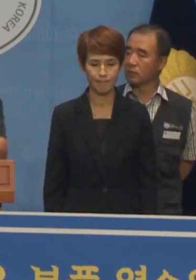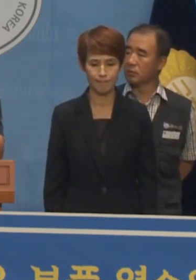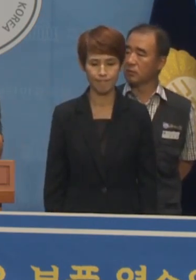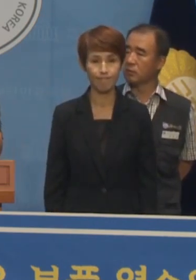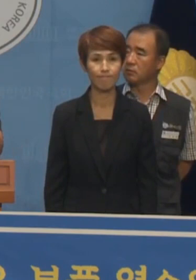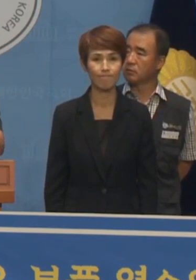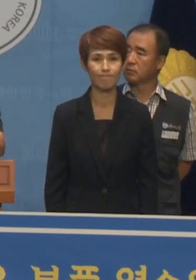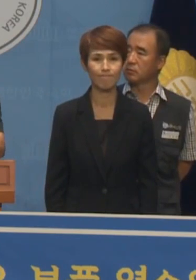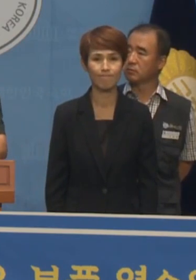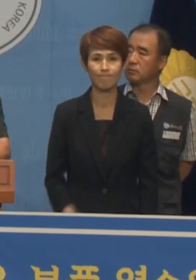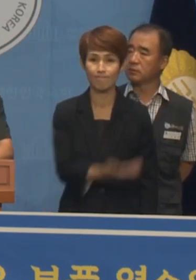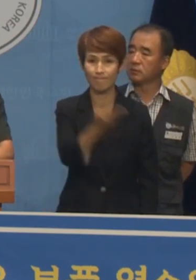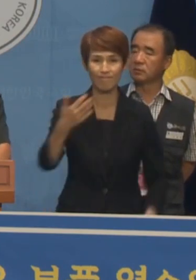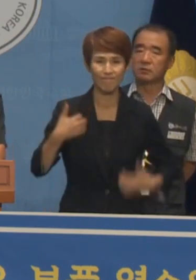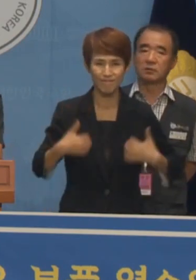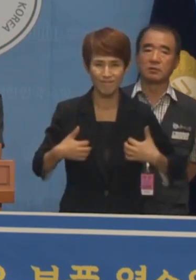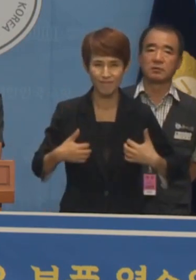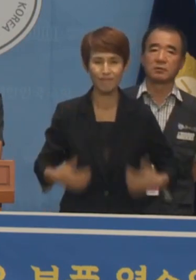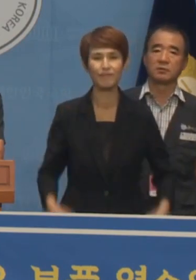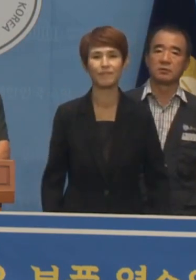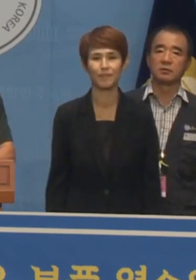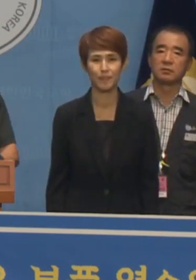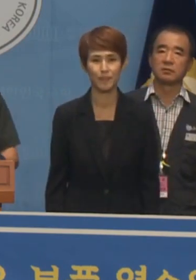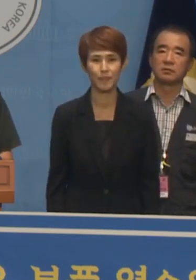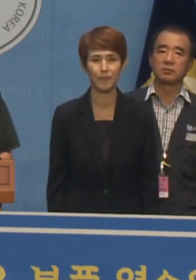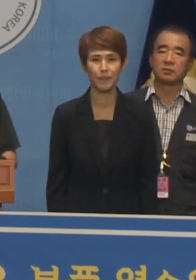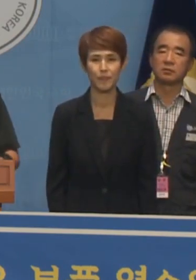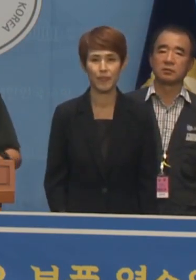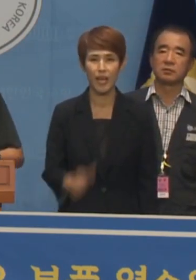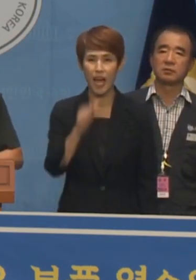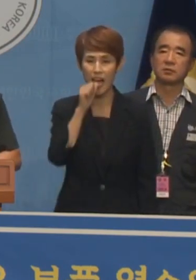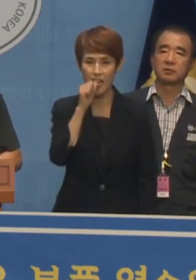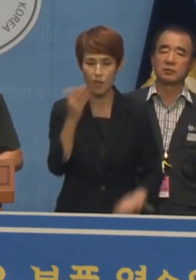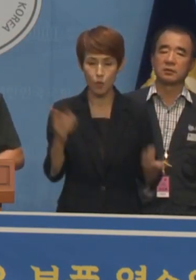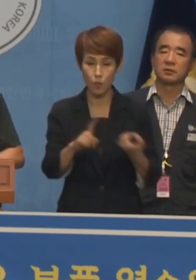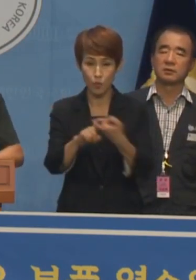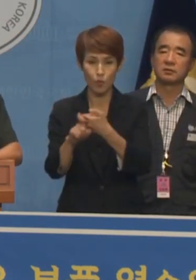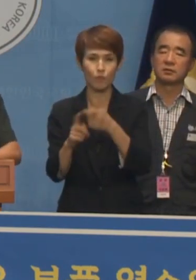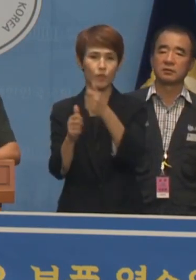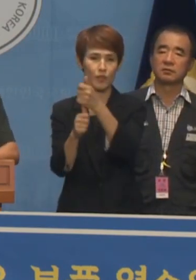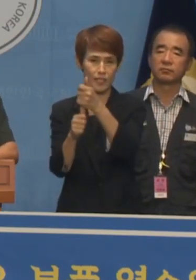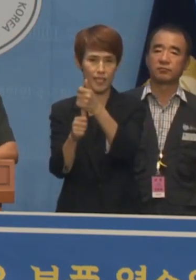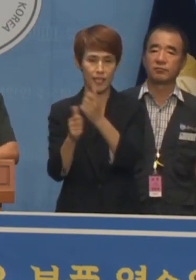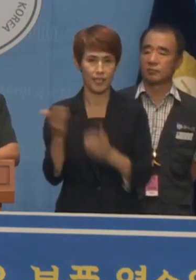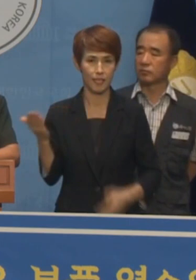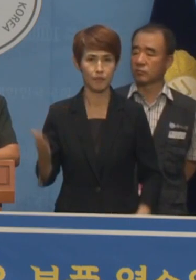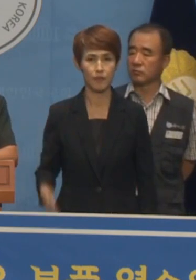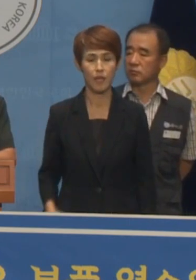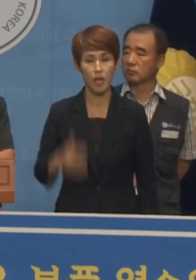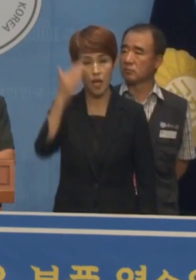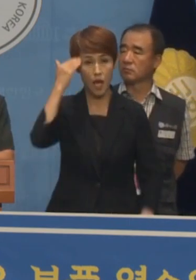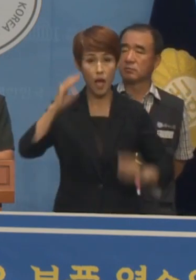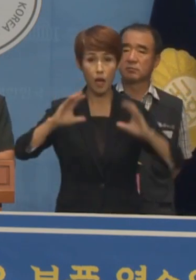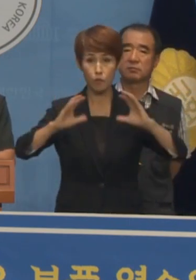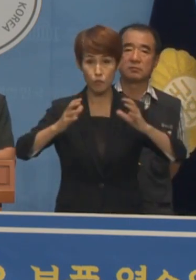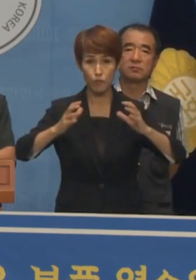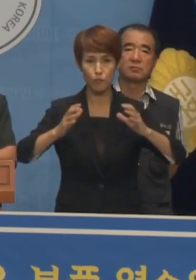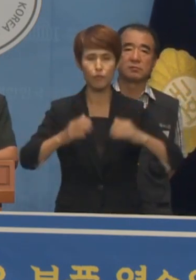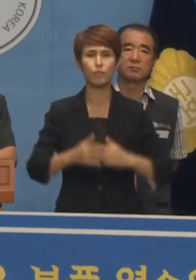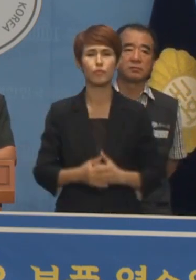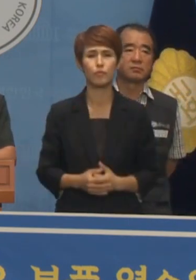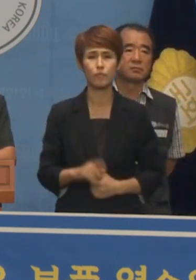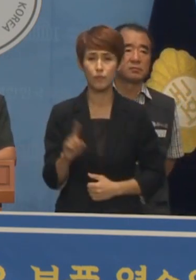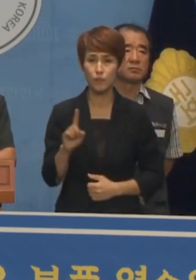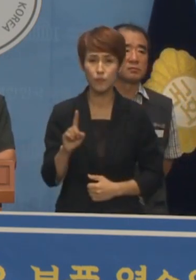예, 기자 여러분 반갑습니다. 저는 금방 소개받은 금속노조 부위원장 손덕헌입니다. 지금 우리나라에서는